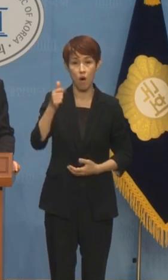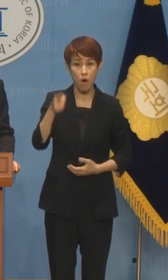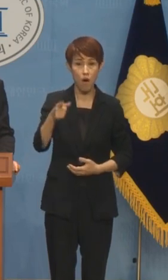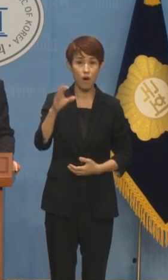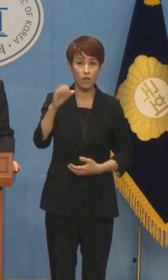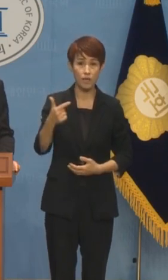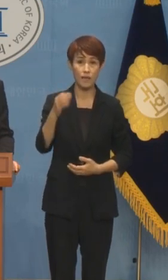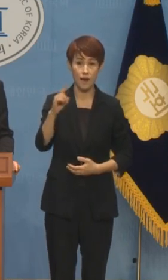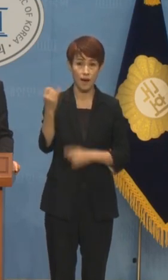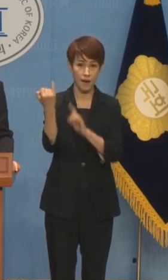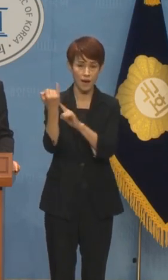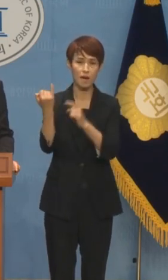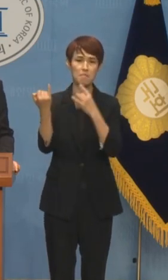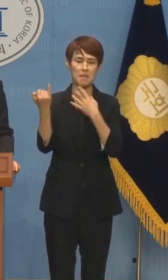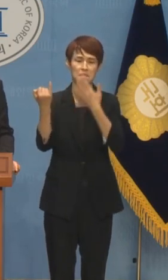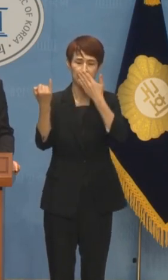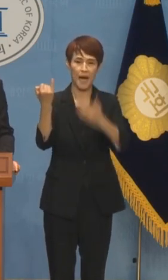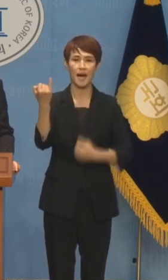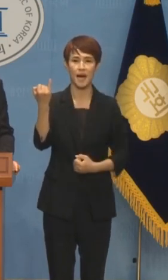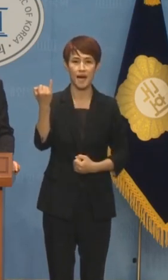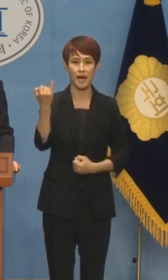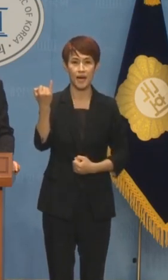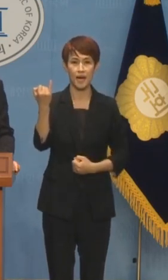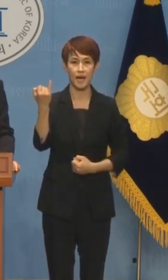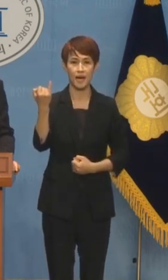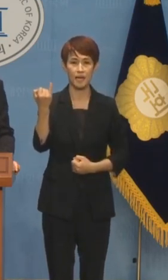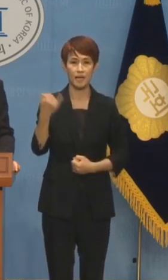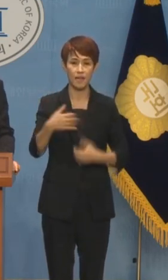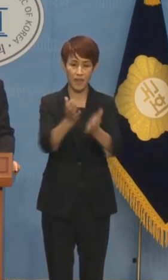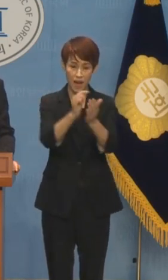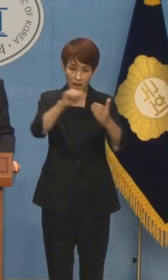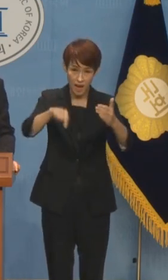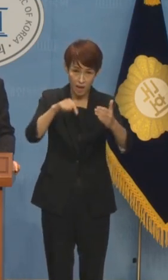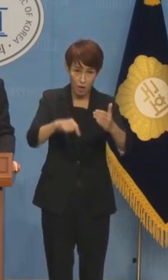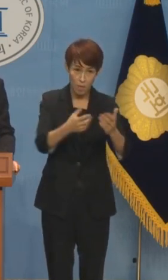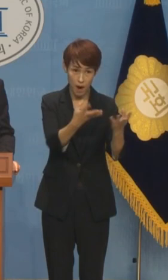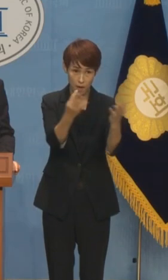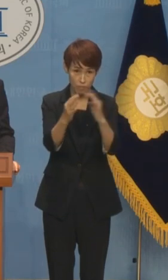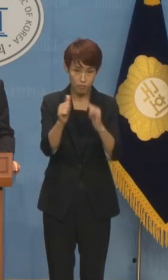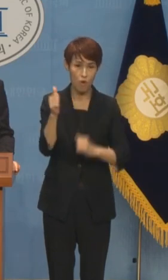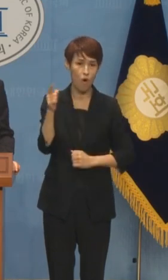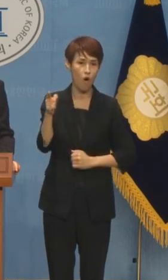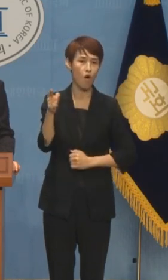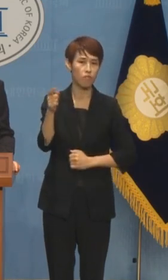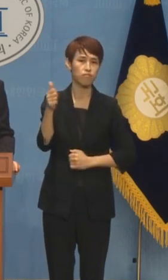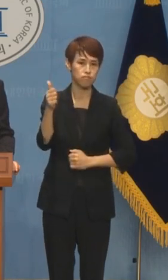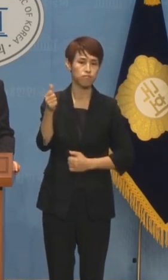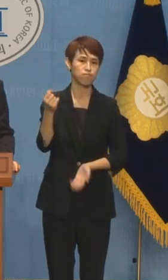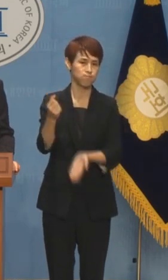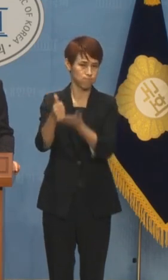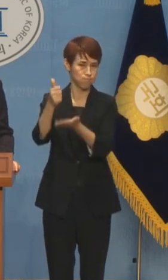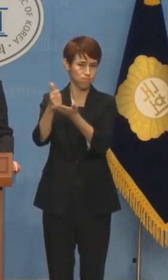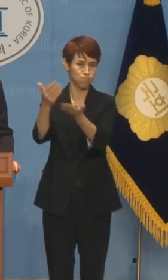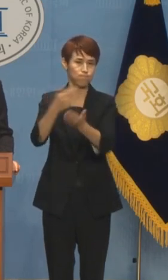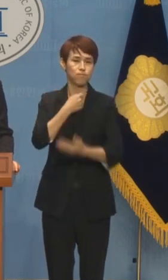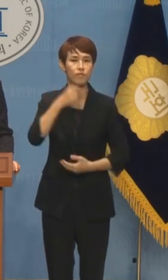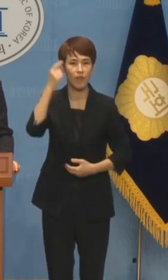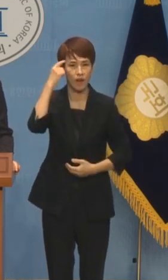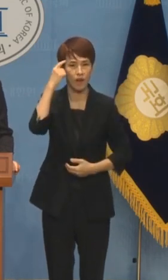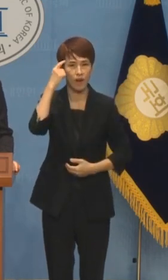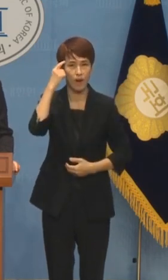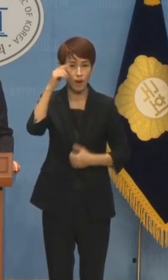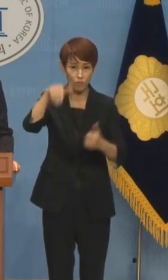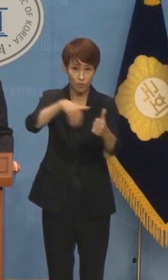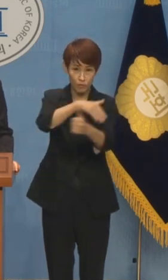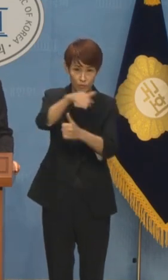그 일을 해낼 수 있다고 생각합니다. 이미 당내에 많은 분들이 허은하 후보를 지지하고 있습니다. 흐름과